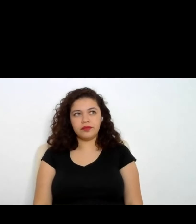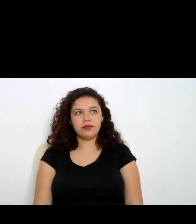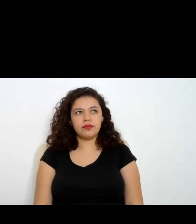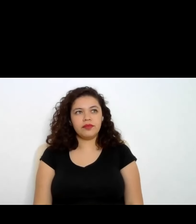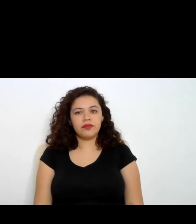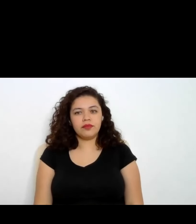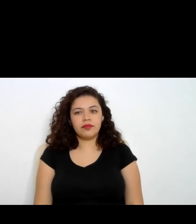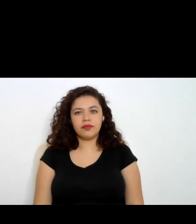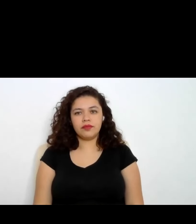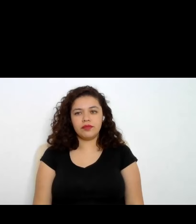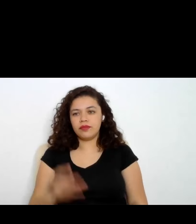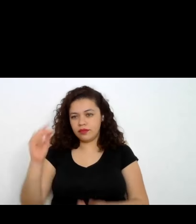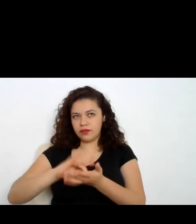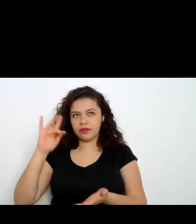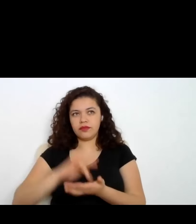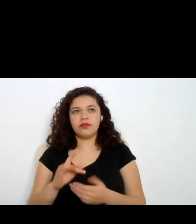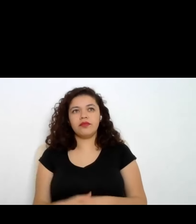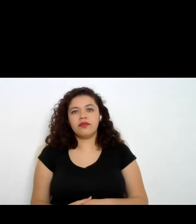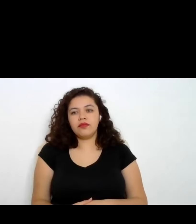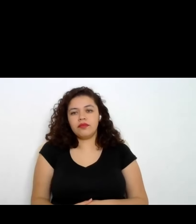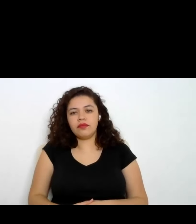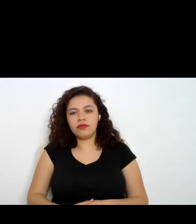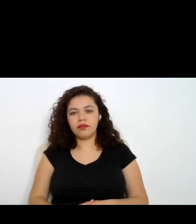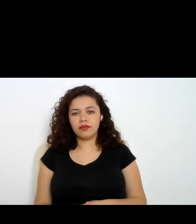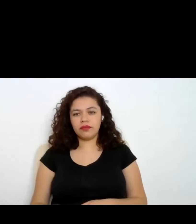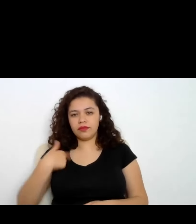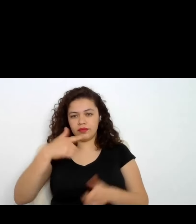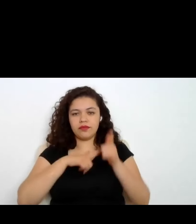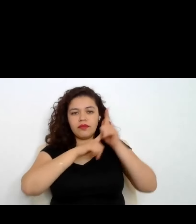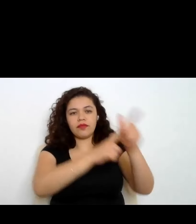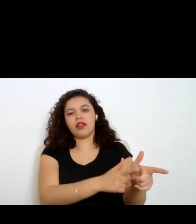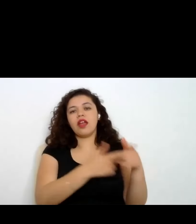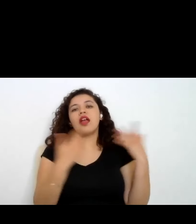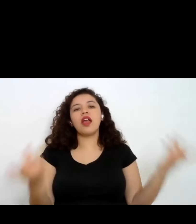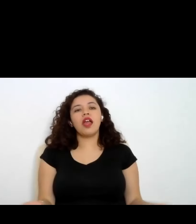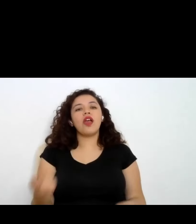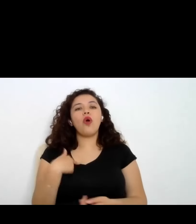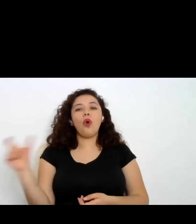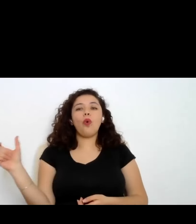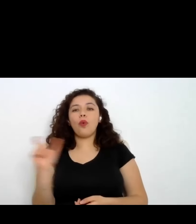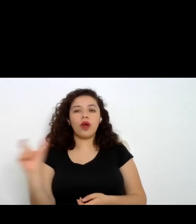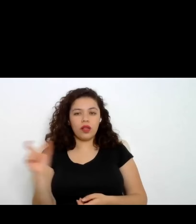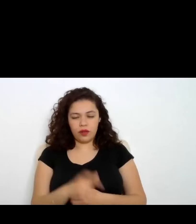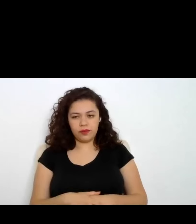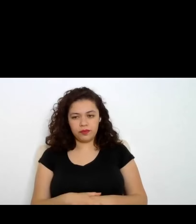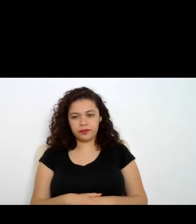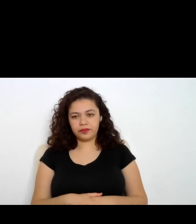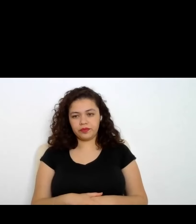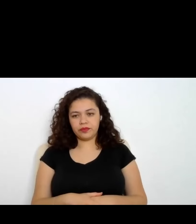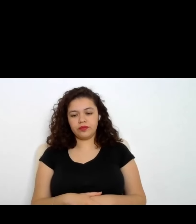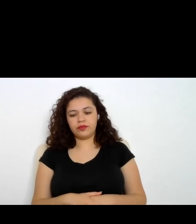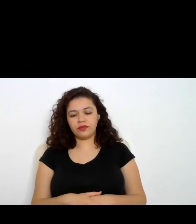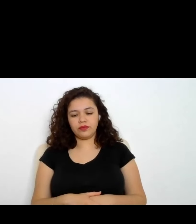Todo bien, gracias. Pues bueno, entonces continuamos con esto de en qué momento debemos de poner a